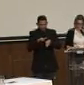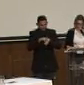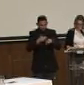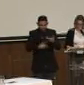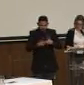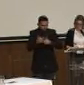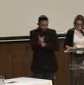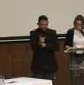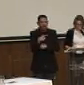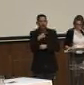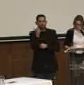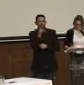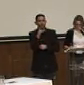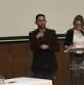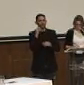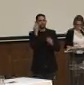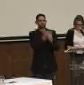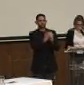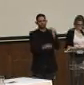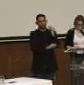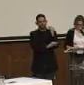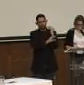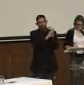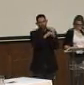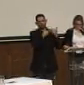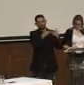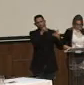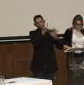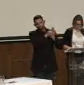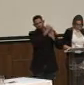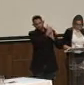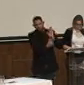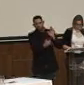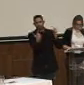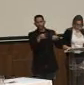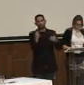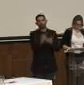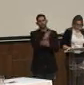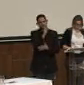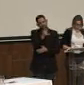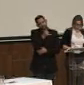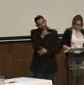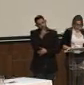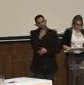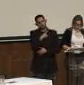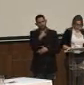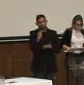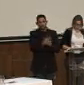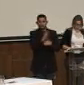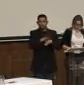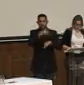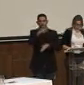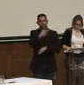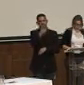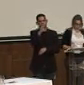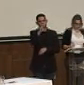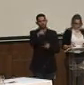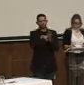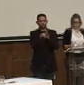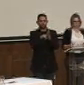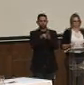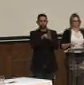jeito, aí sim a gente instala os procedimentos administrativos, que nós temos feito. Infelizmente, nós temos hoje mais de 25